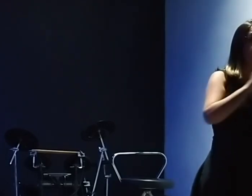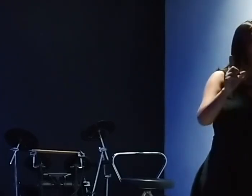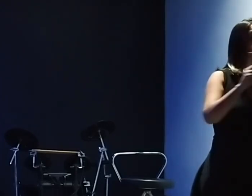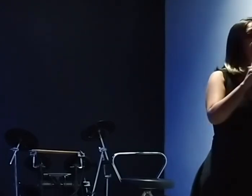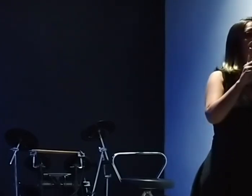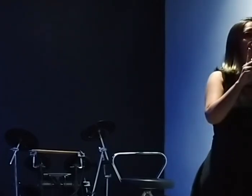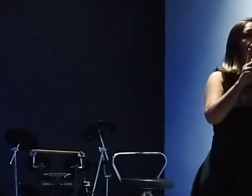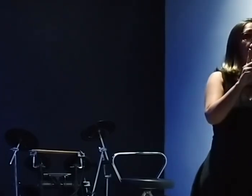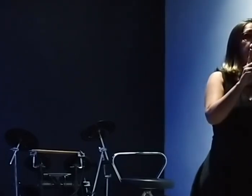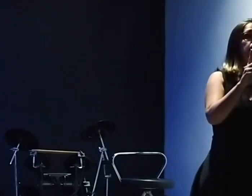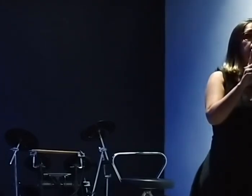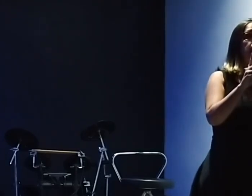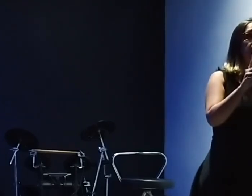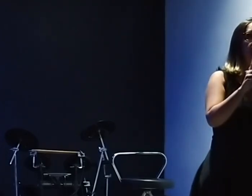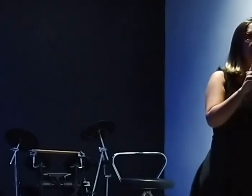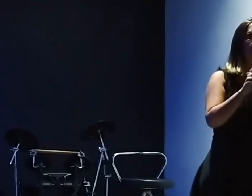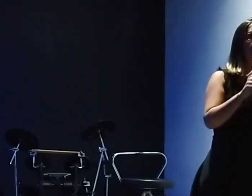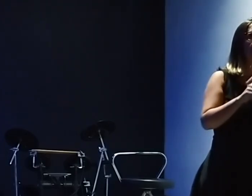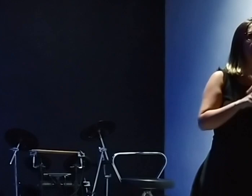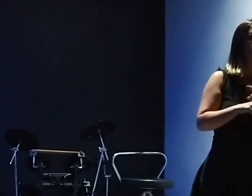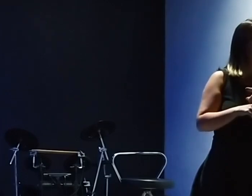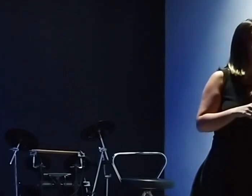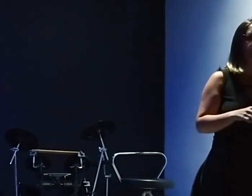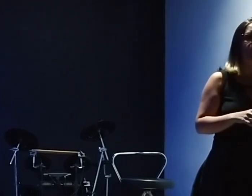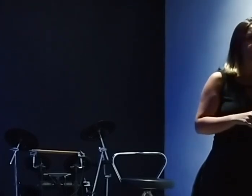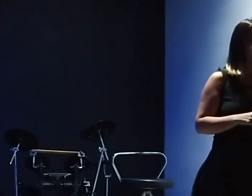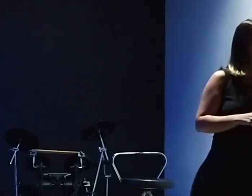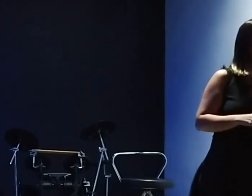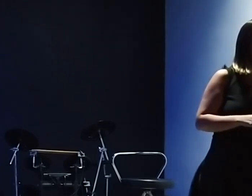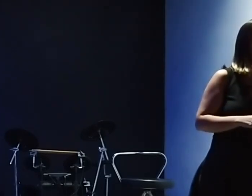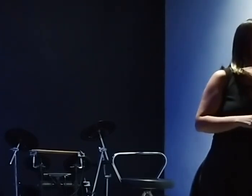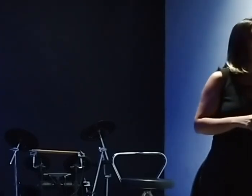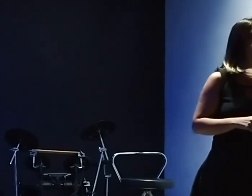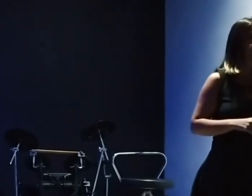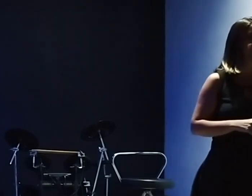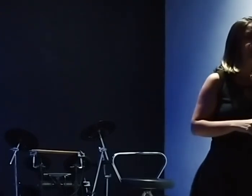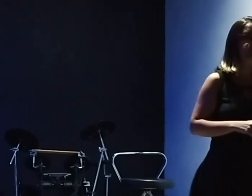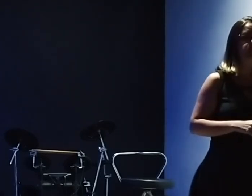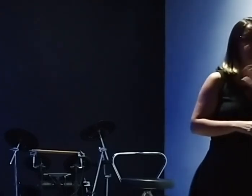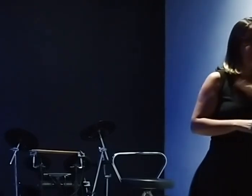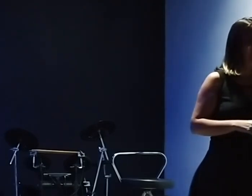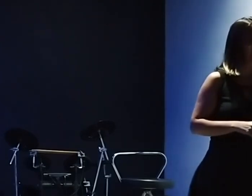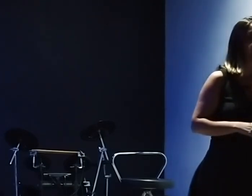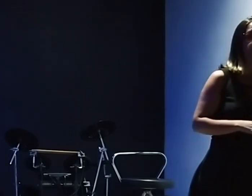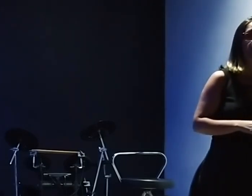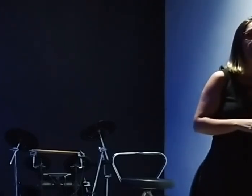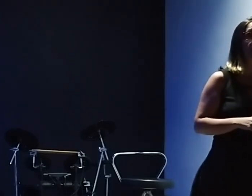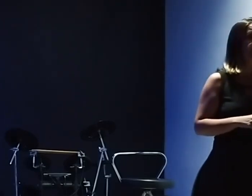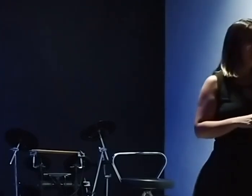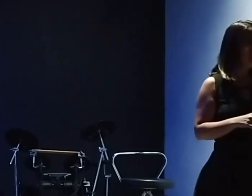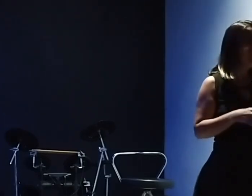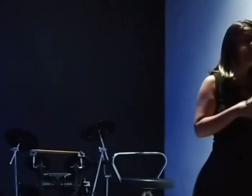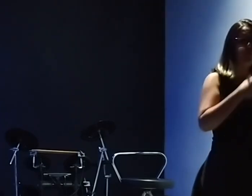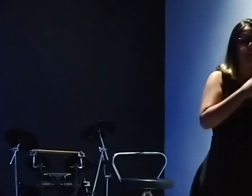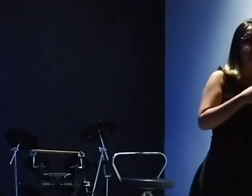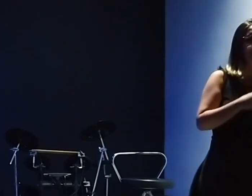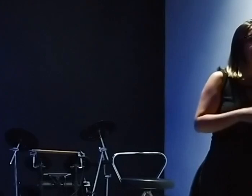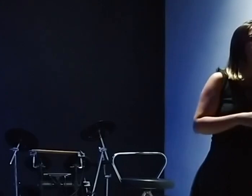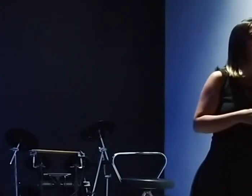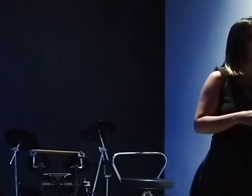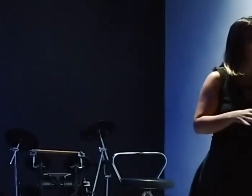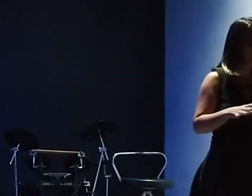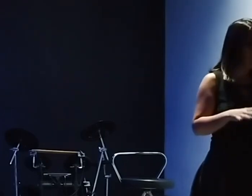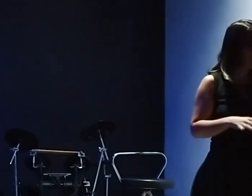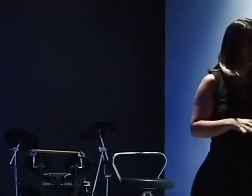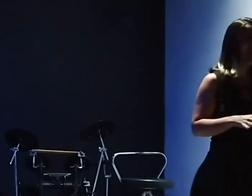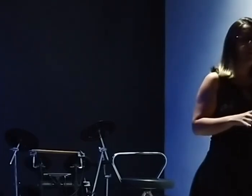Eles acham que o menino não passa essa noite. Foi de drogas. Se o chefe não tivesse pedido para voltar para trás, eu